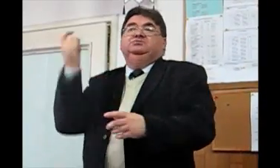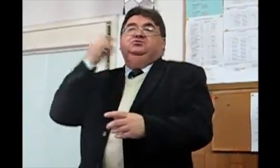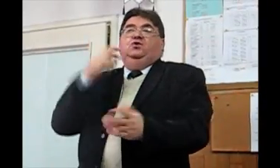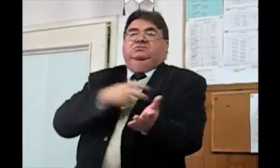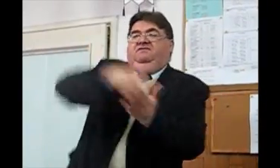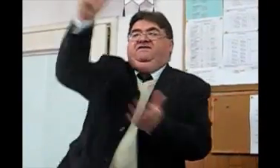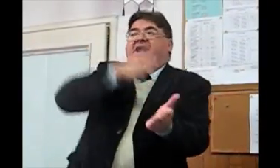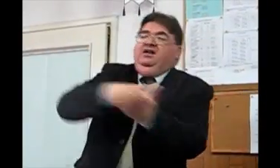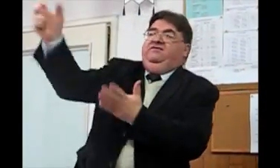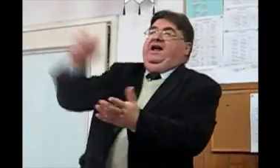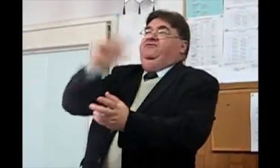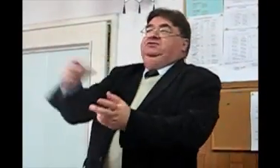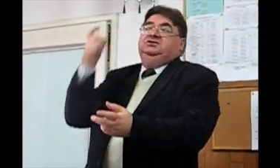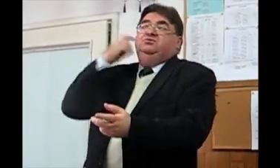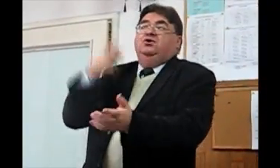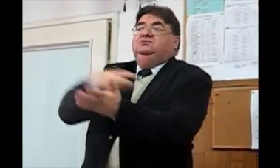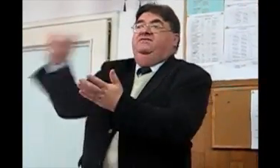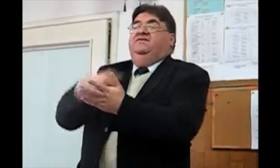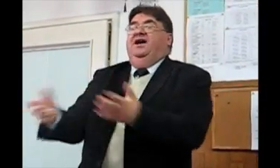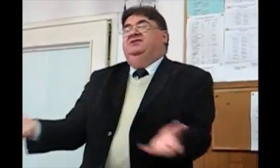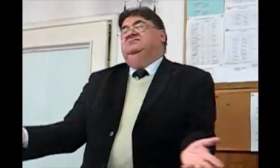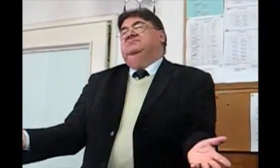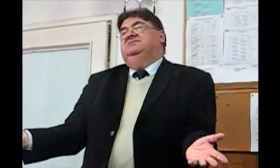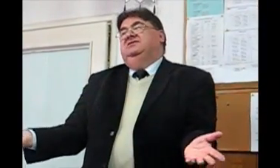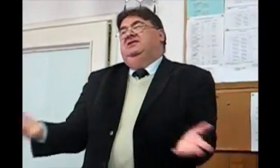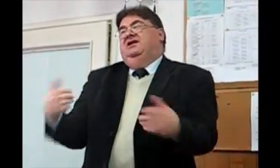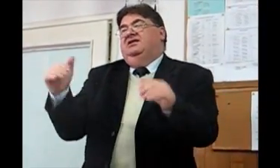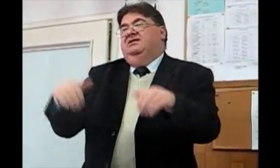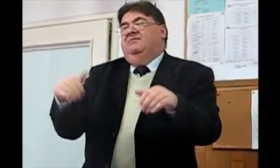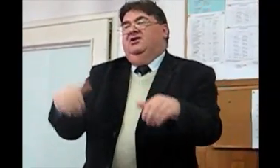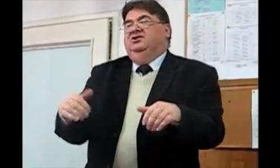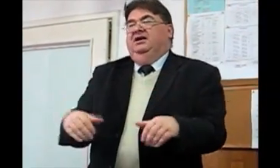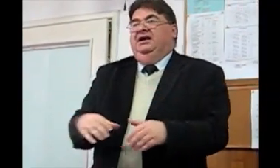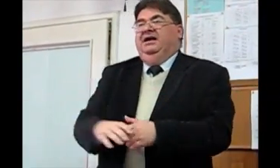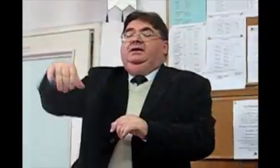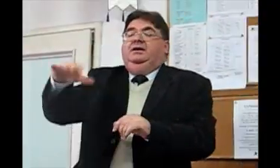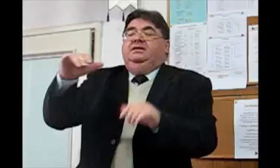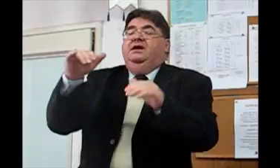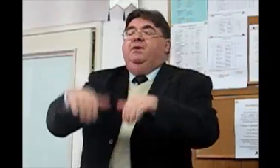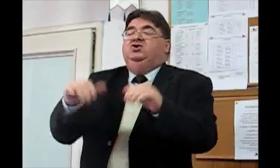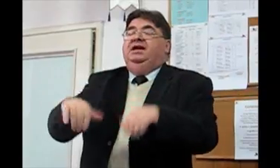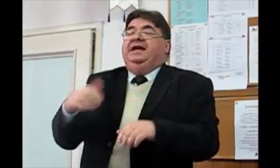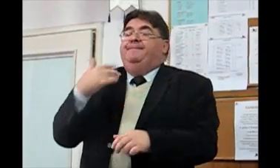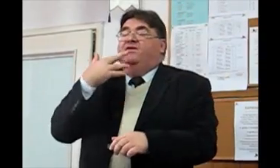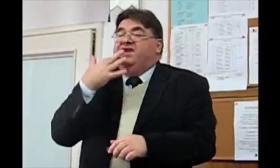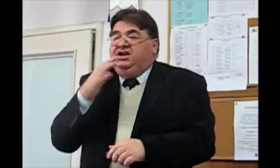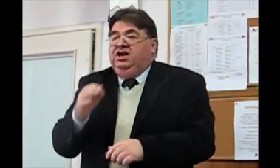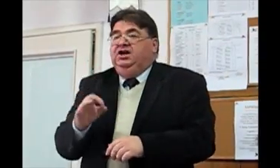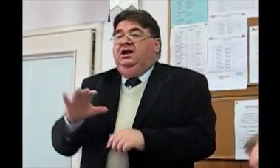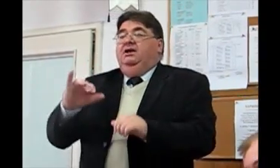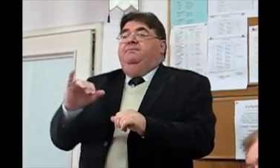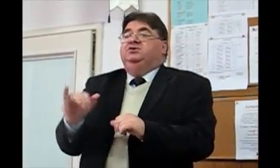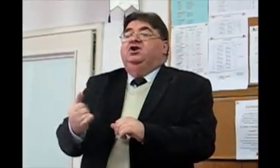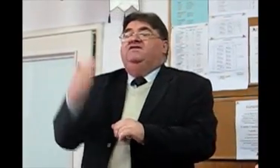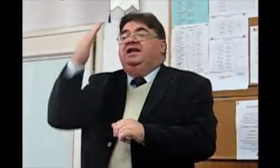Słyszący, wybrać, wszyscy słyszący wybrać. Nie można. Nie można tak powiedzieć. Bo to wiadomo,